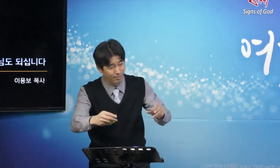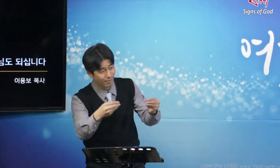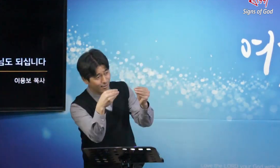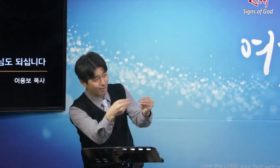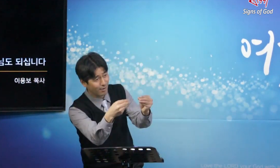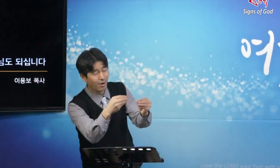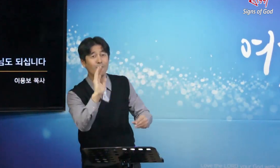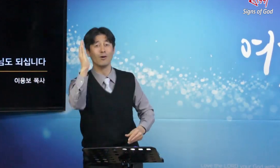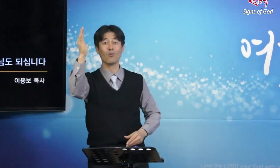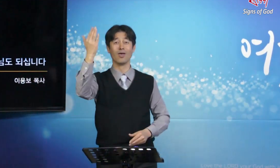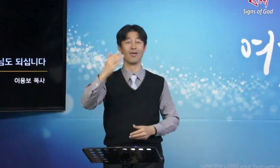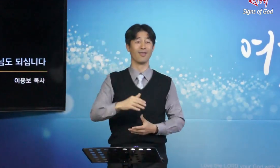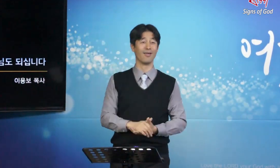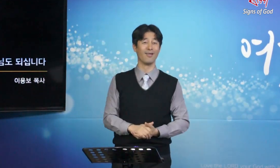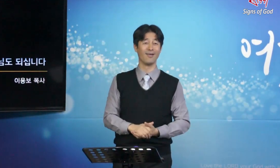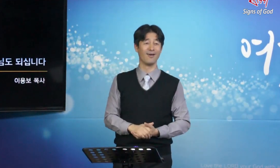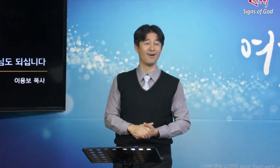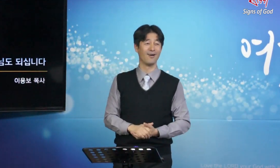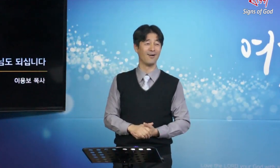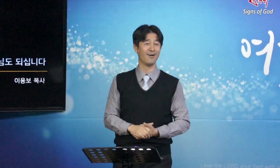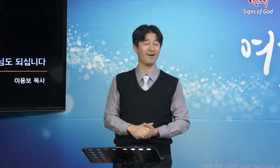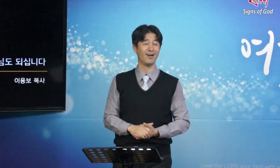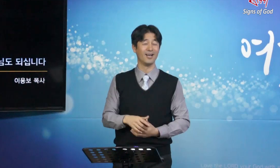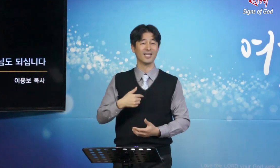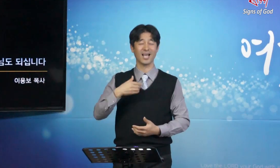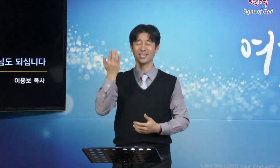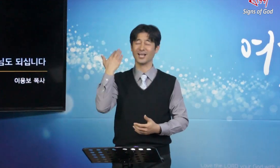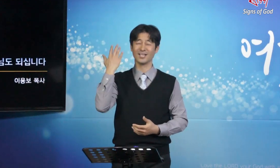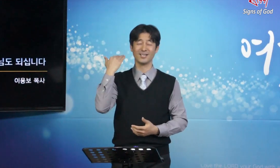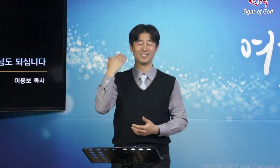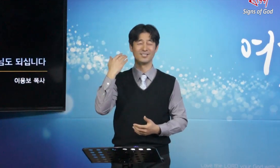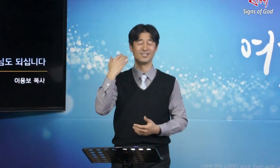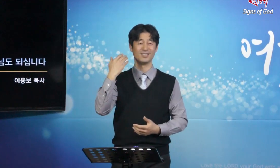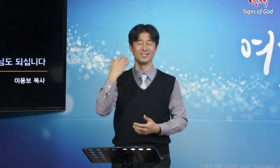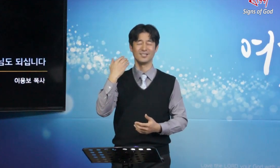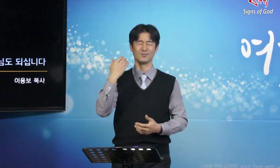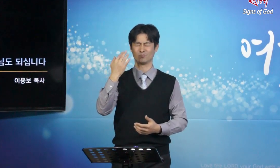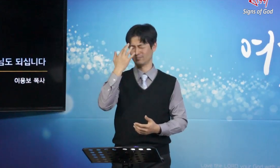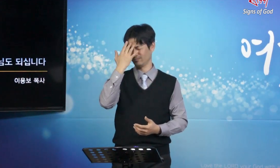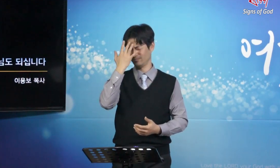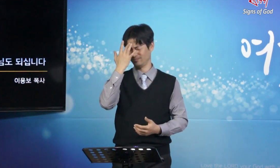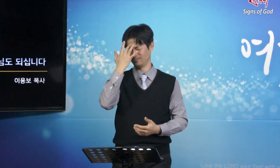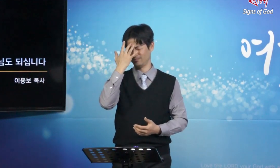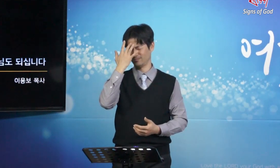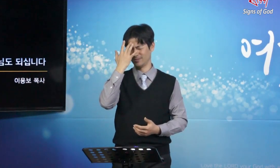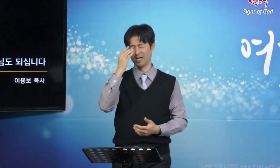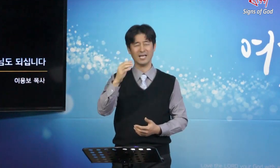인터넷에 올라져 있으면 좋을 것 같아요. 많은 분들이 그렇게 하면 좋을 것 같아요.